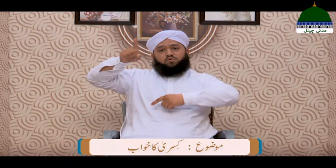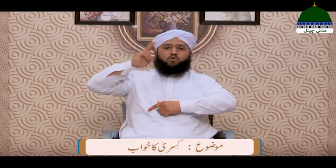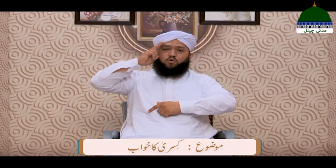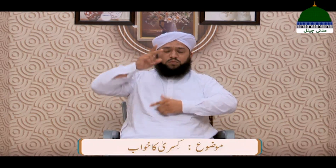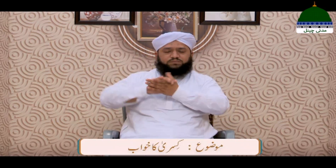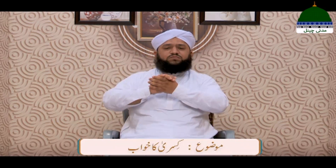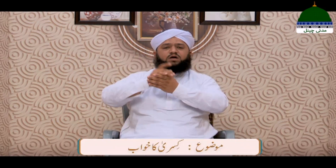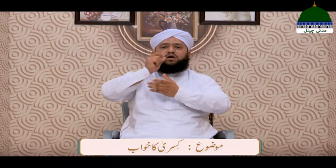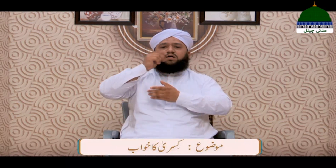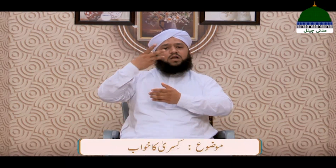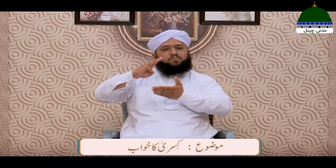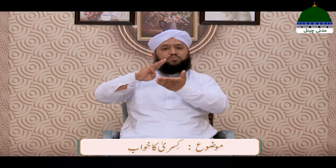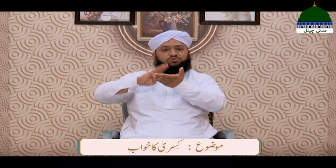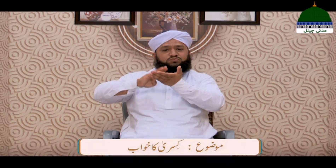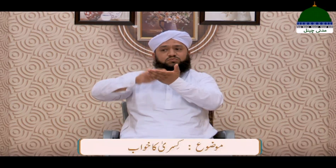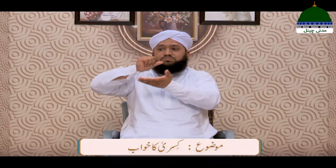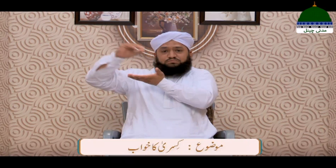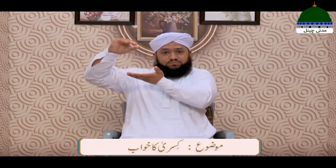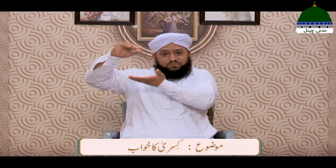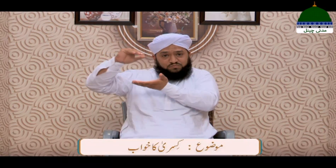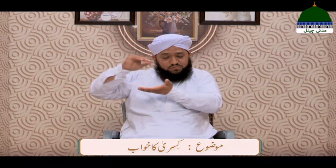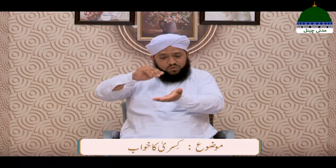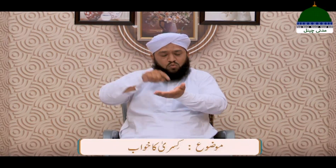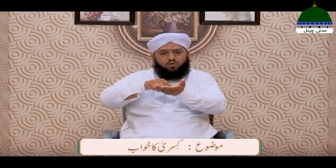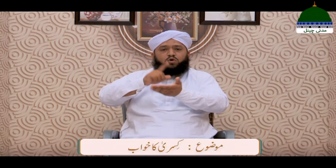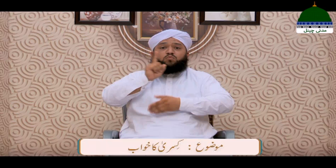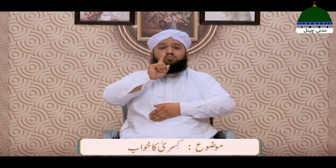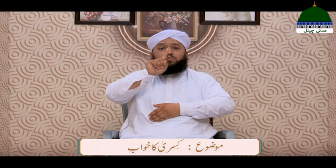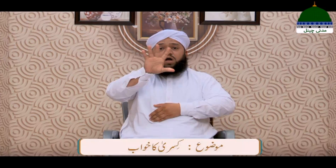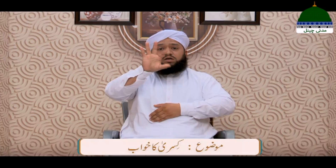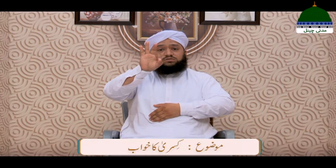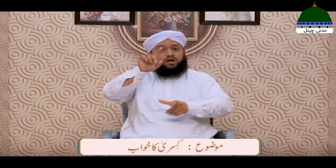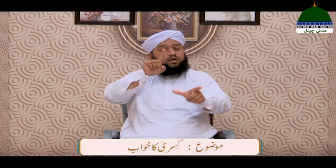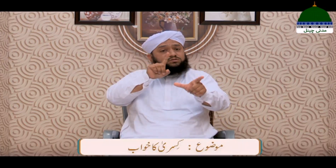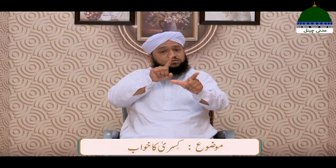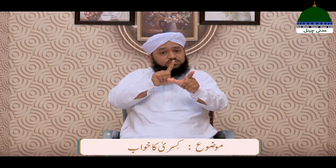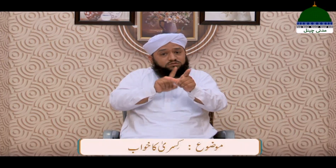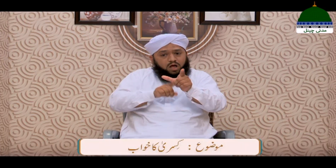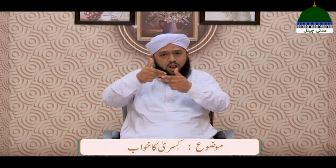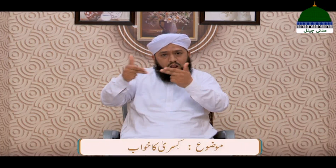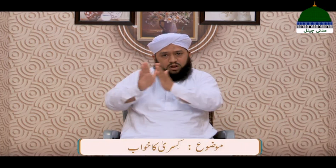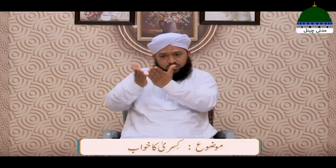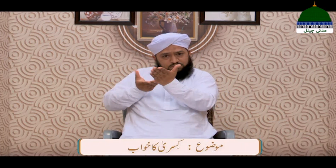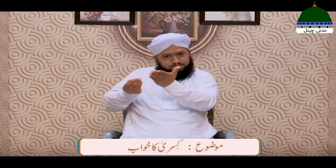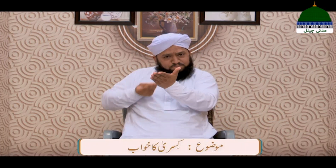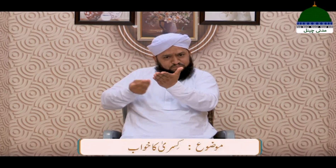مخزوم بن ہانی مخزومی کے والد جو کہ 150 سال تک زندہ رہے، یہ حکایت بیان کرتے ہیں کہ